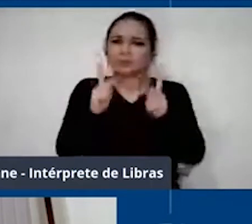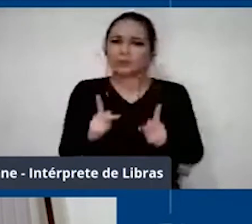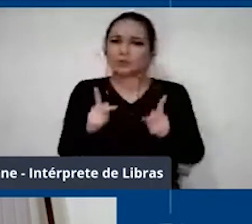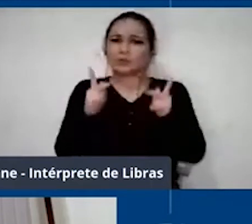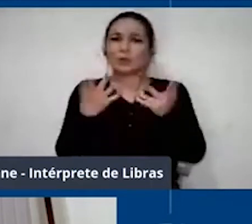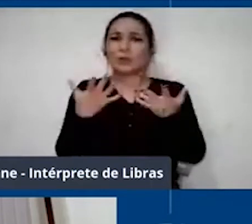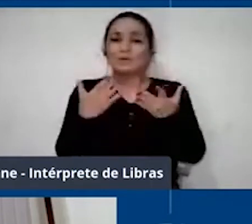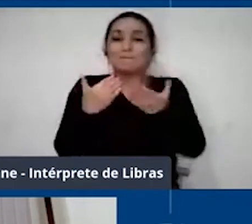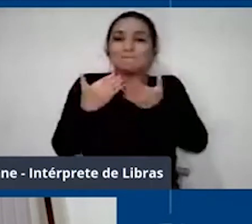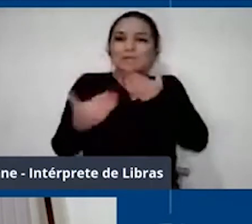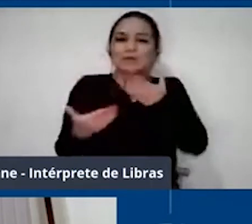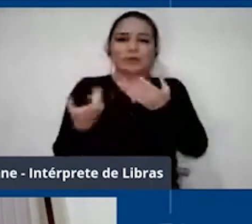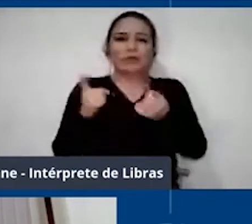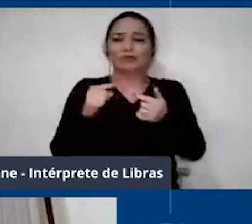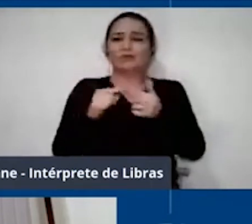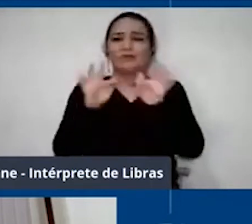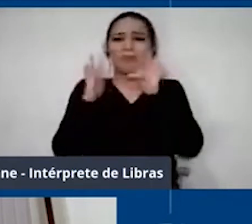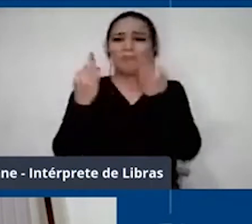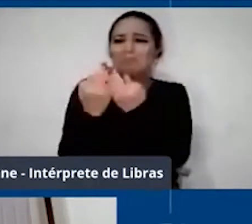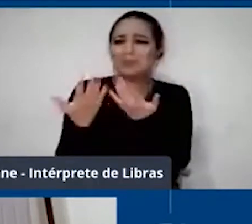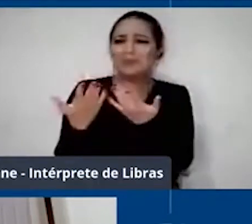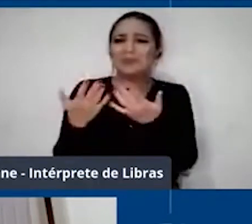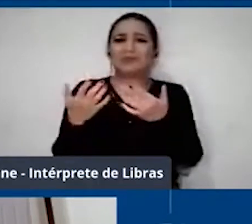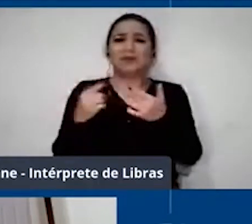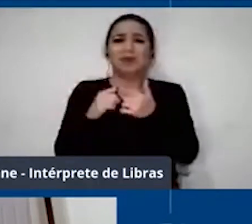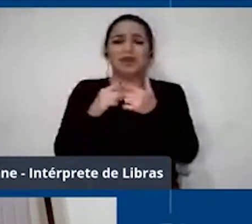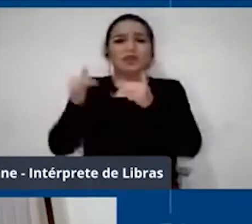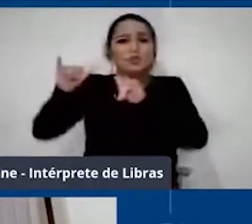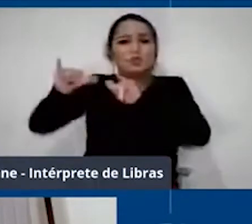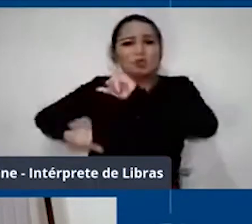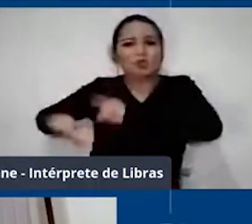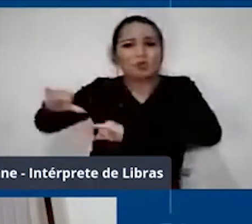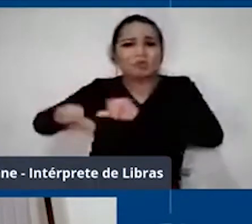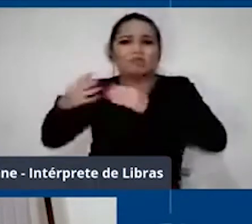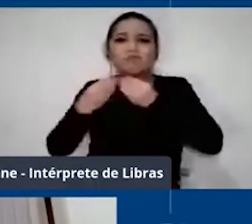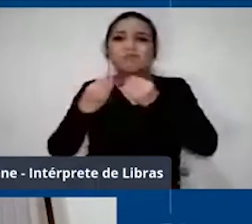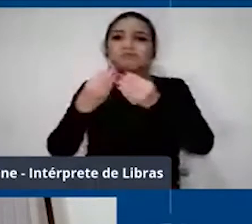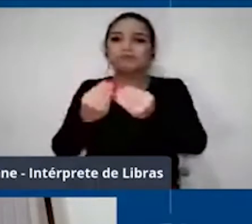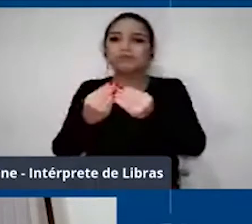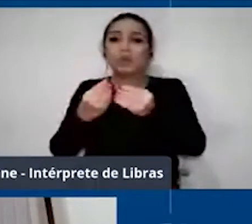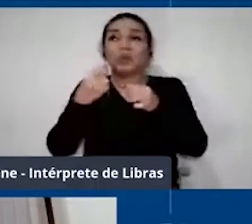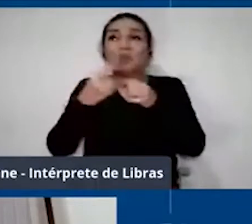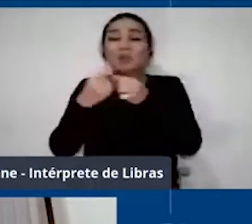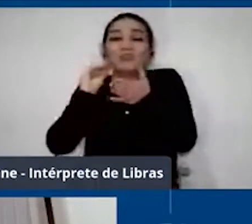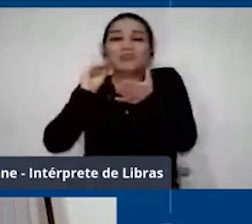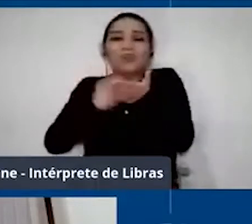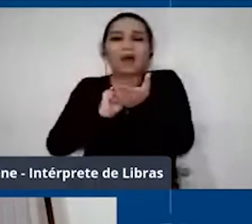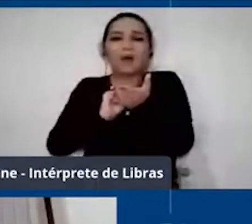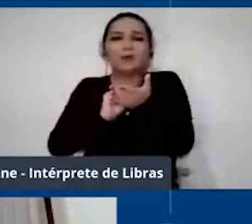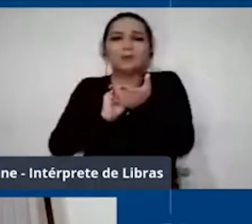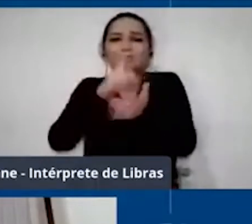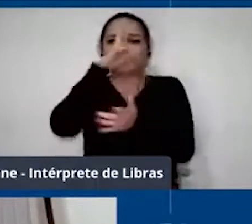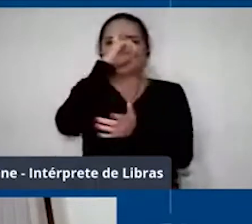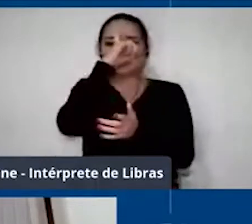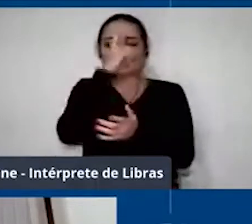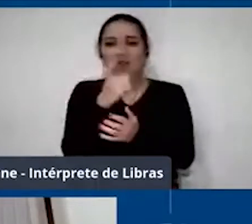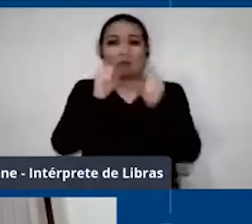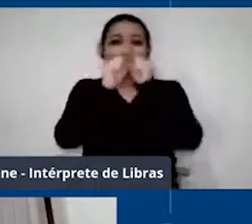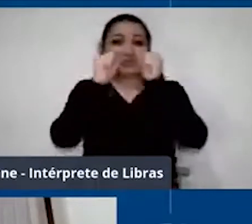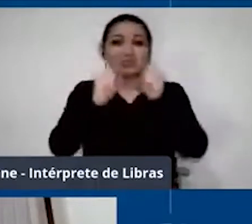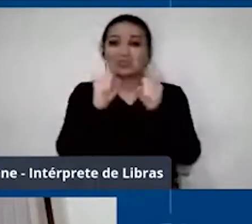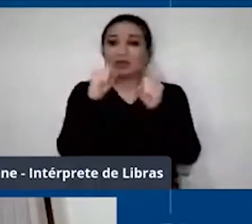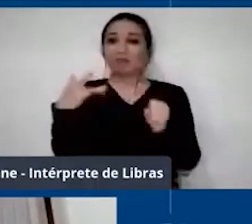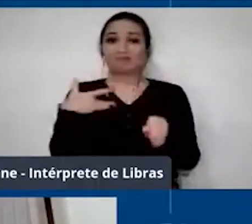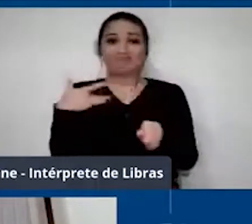perdendo parentes, as pessoas estão sofrendo com a falta de hospitais, o sistema de saúde está colapsado,